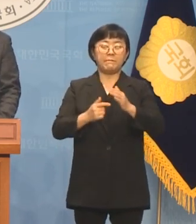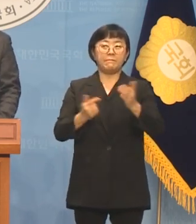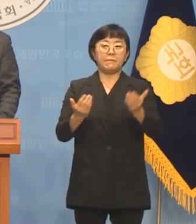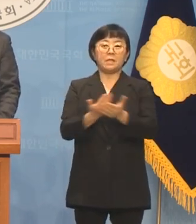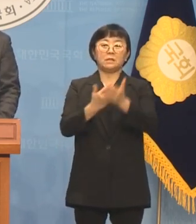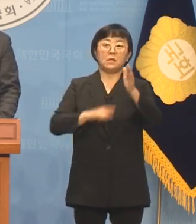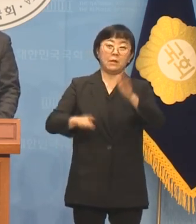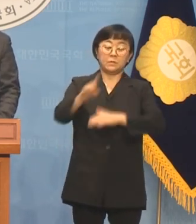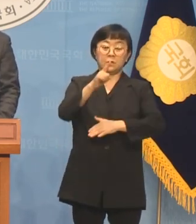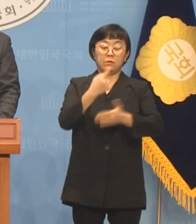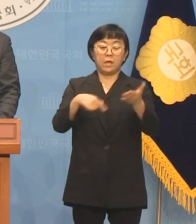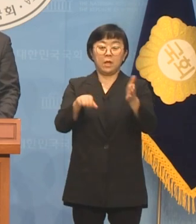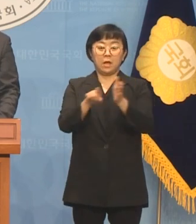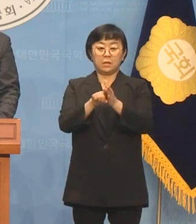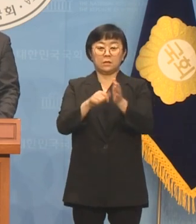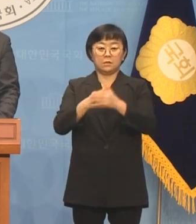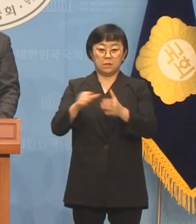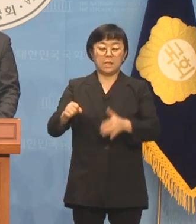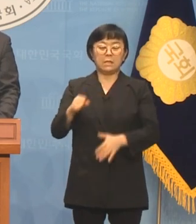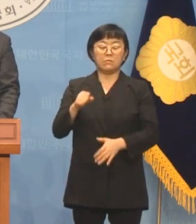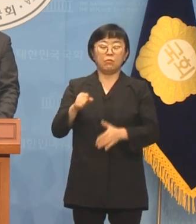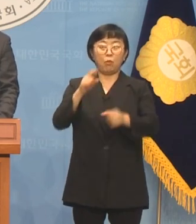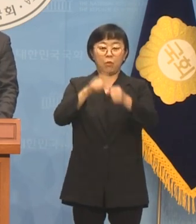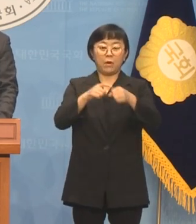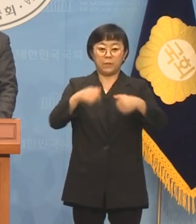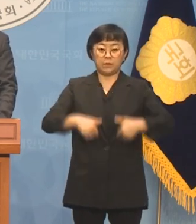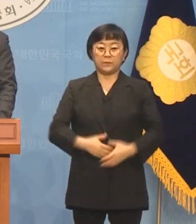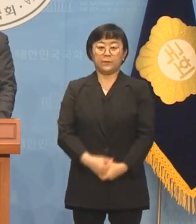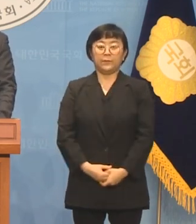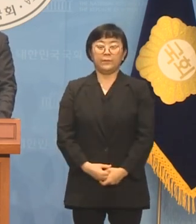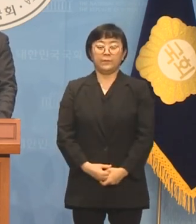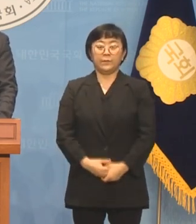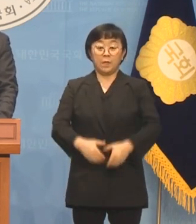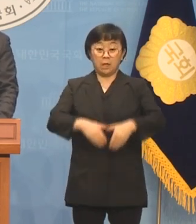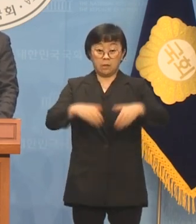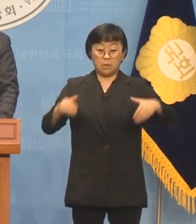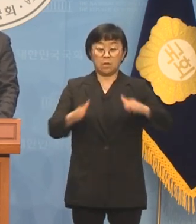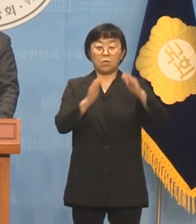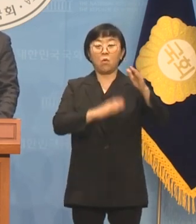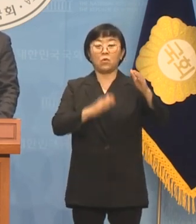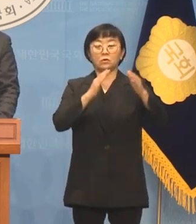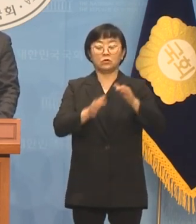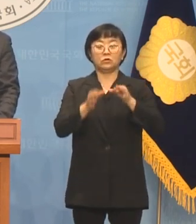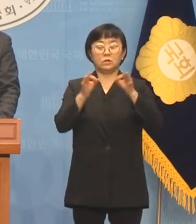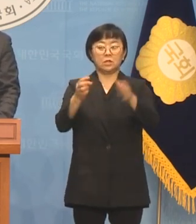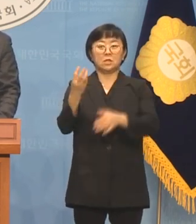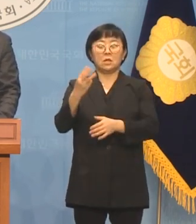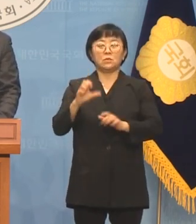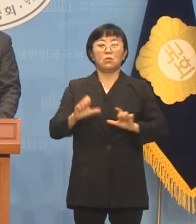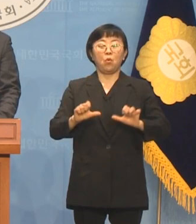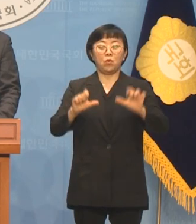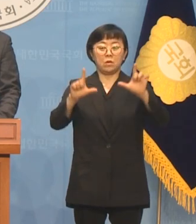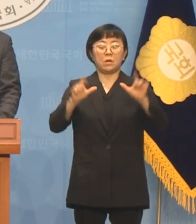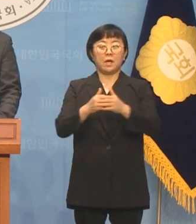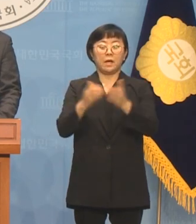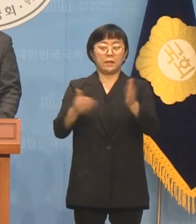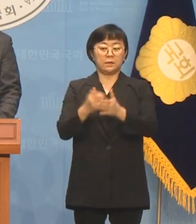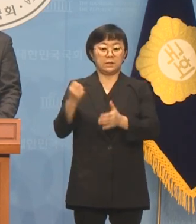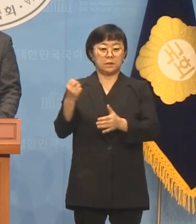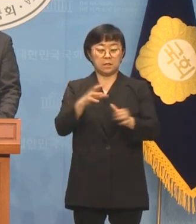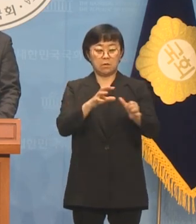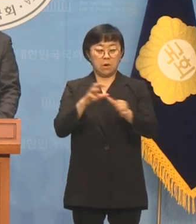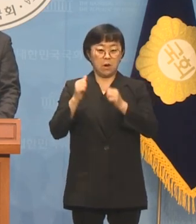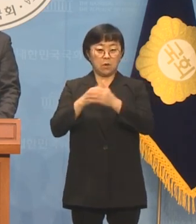도약하려면 그만큼 야심찬 목표가 필요합니다. 담대한 공적 투자로 2035년까지 재생에너지